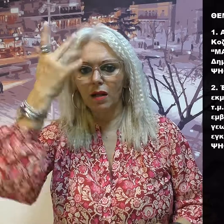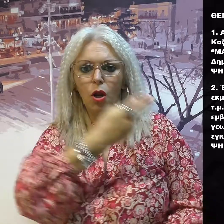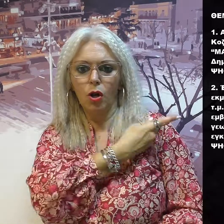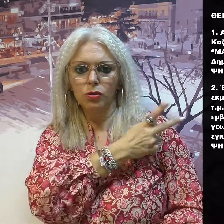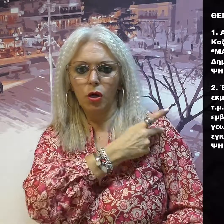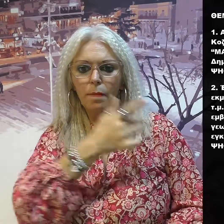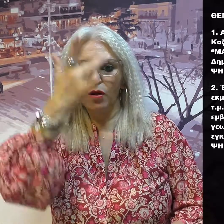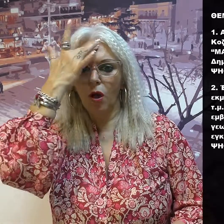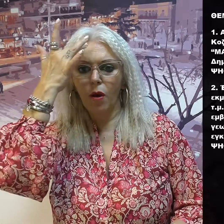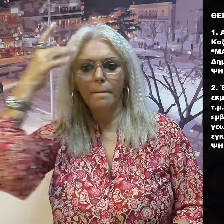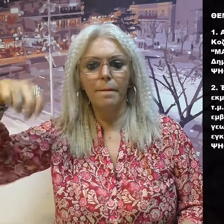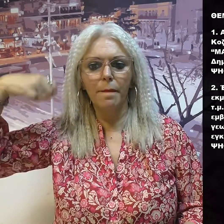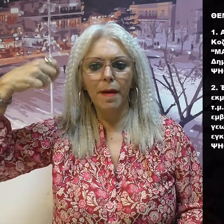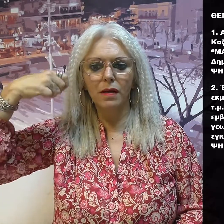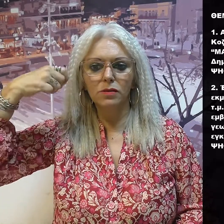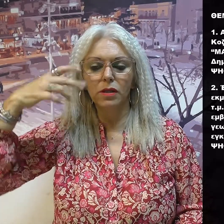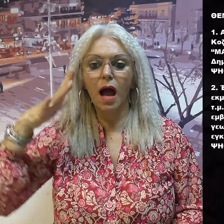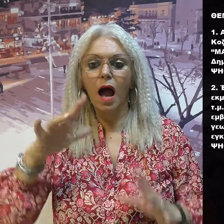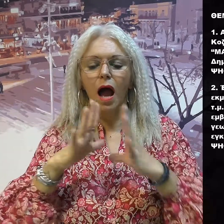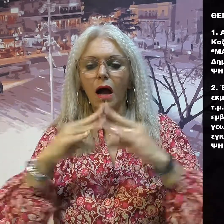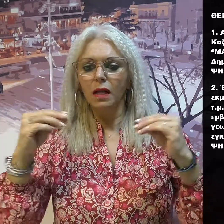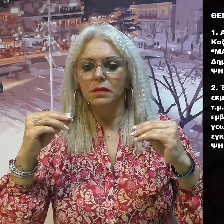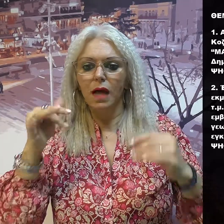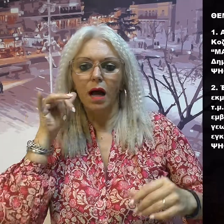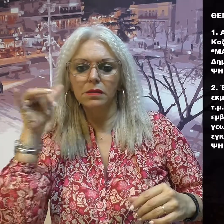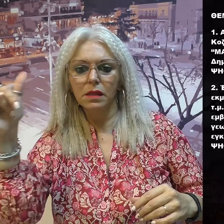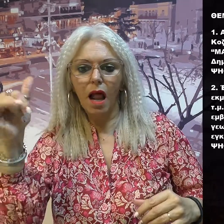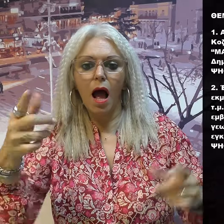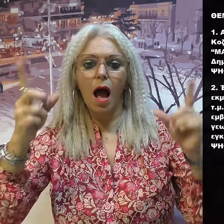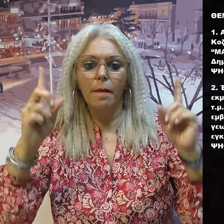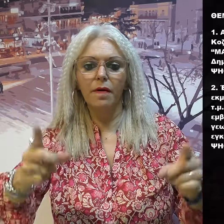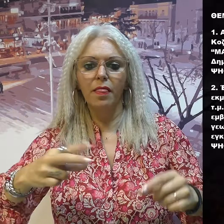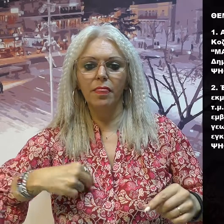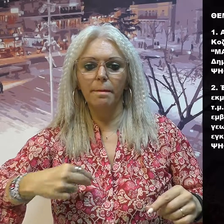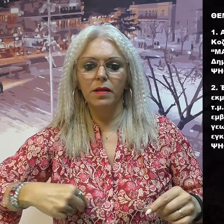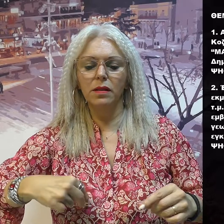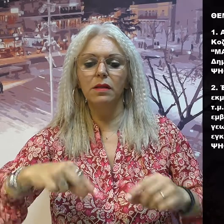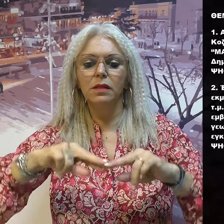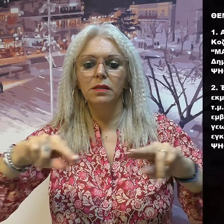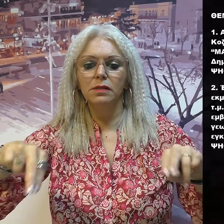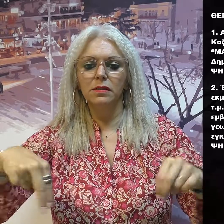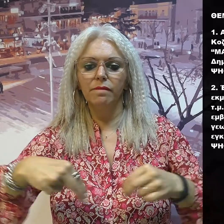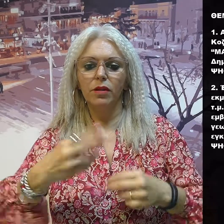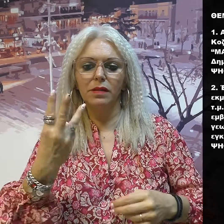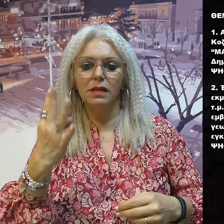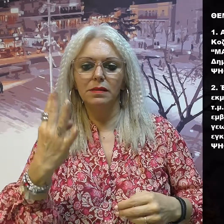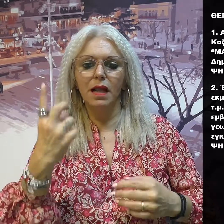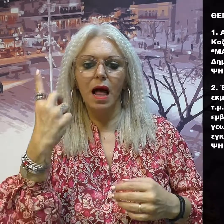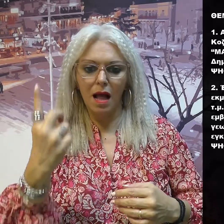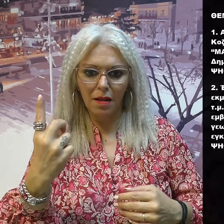Γενικού Νοσοκομείου Κοζάνης Μαμάτσιο. Ανάκληση της απόφασης Δημοτικού Συμβουλίου 341 του 2014. Ψηφίστηκε